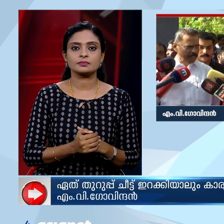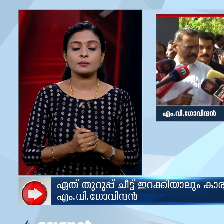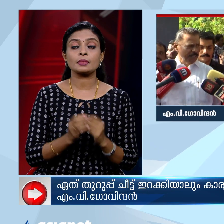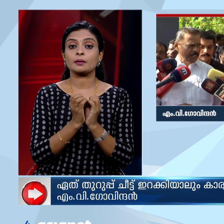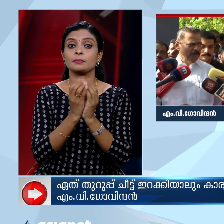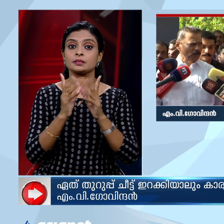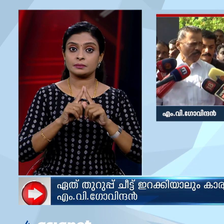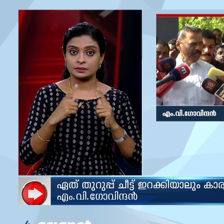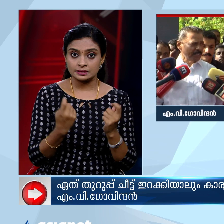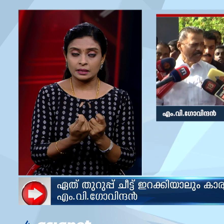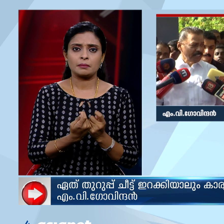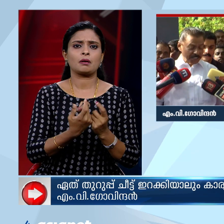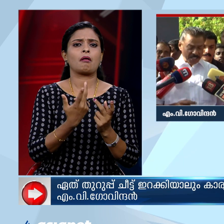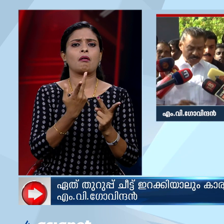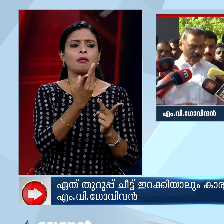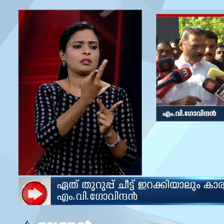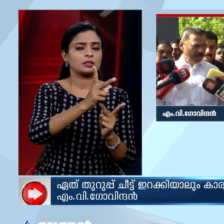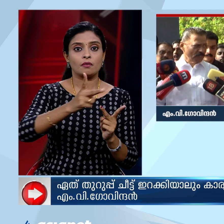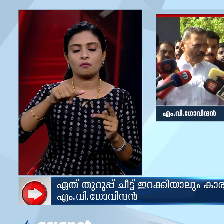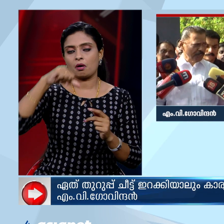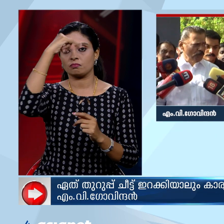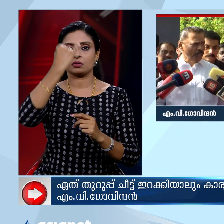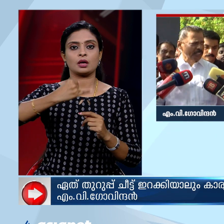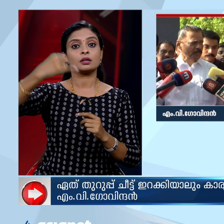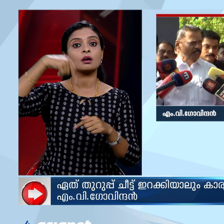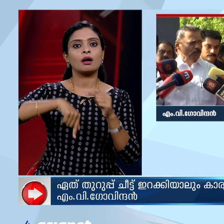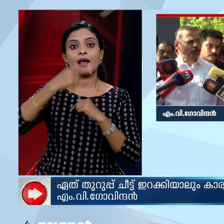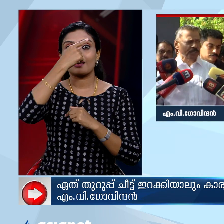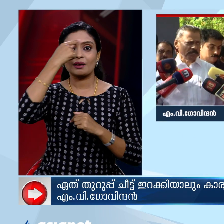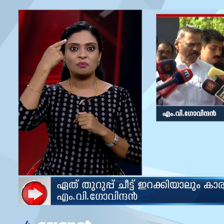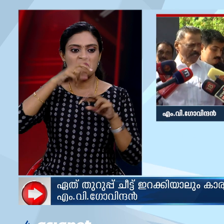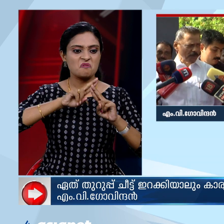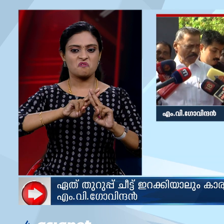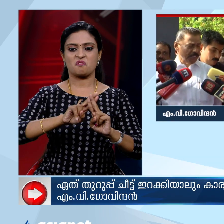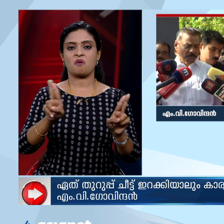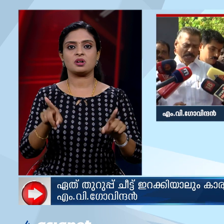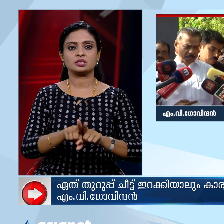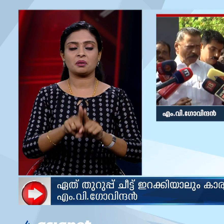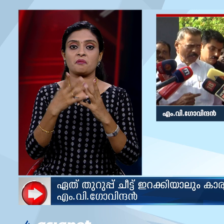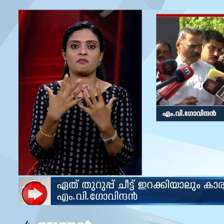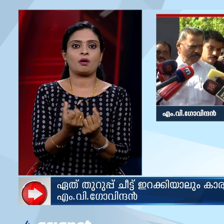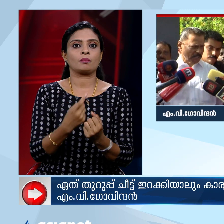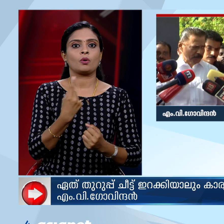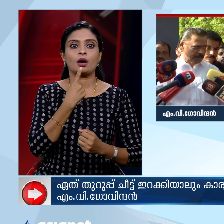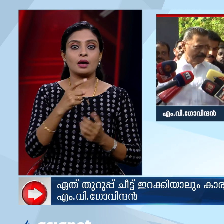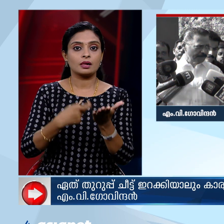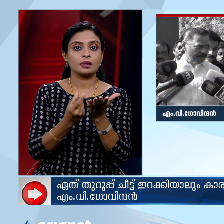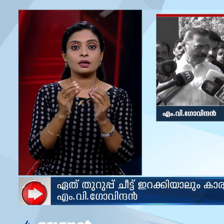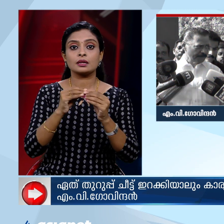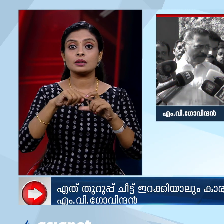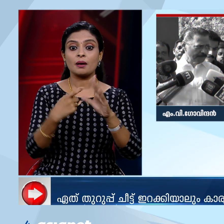പി വർഗീയതയുടെയും അതുപോലെ തന്നെ ഈ രാജ്യം ഒരു ഹിന്ദുത്വ രാഷ്ട്രമാക്കി രൂപപ്പെടുത്തണം എന്നുള്ളത് തന്നെയാണ് അഭിപ്രായം. അതിന് റബ്ബറിന്റെ വില മാത്രമല്ല